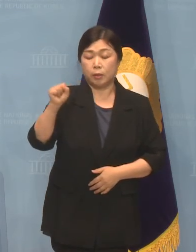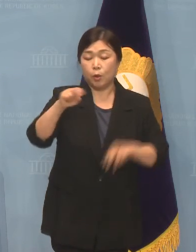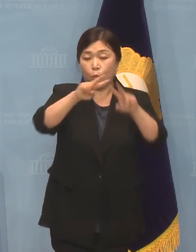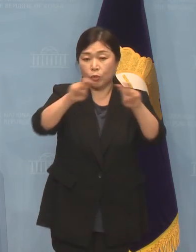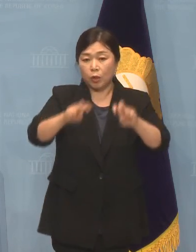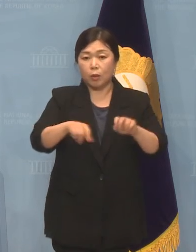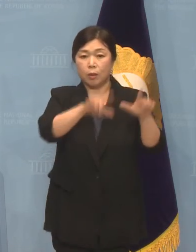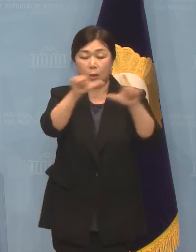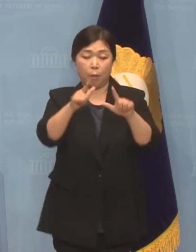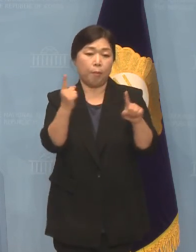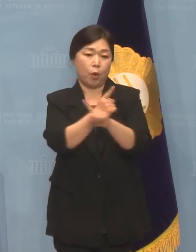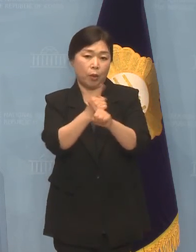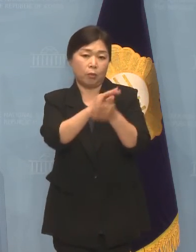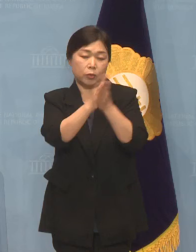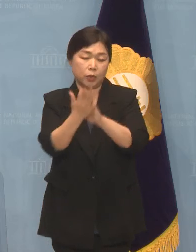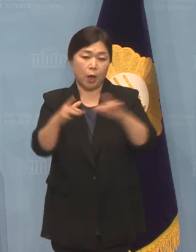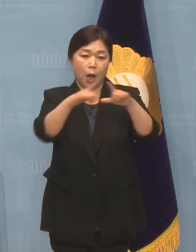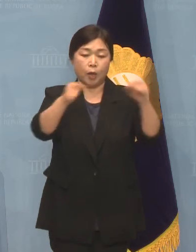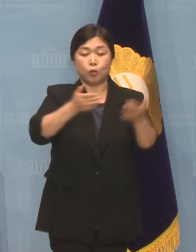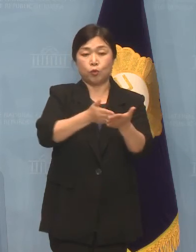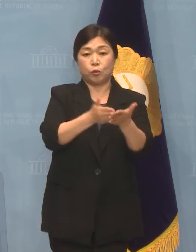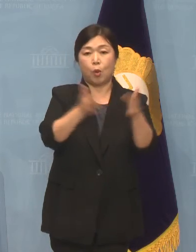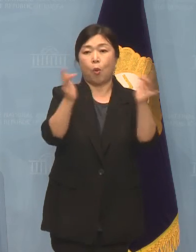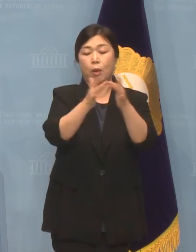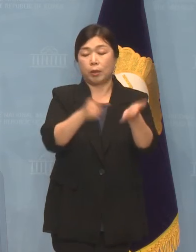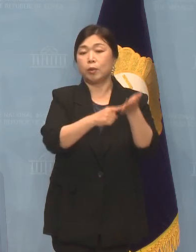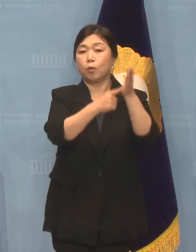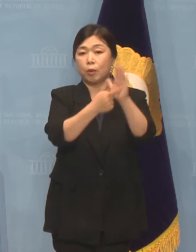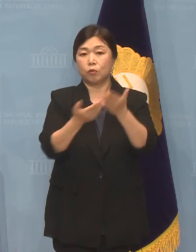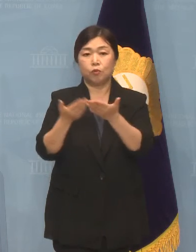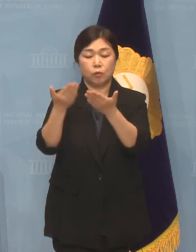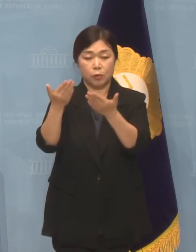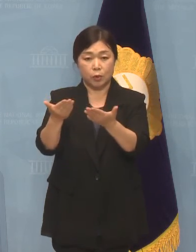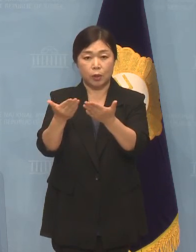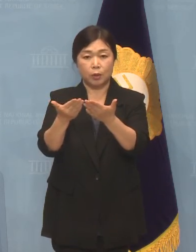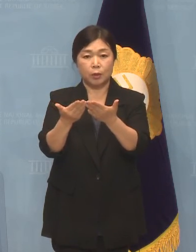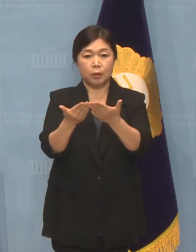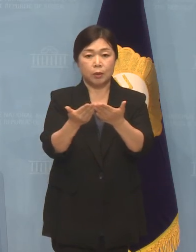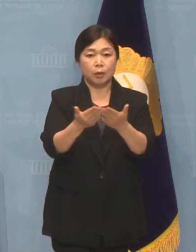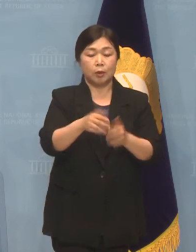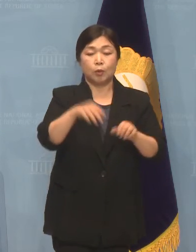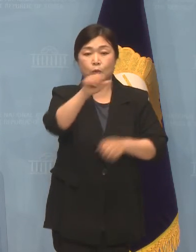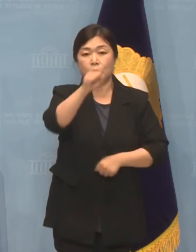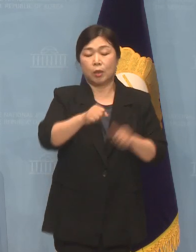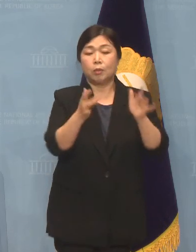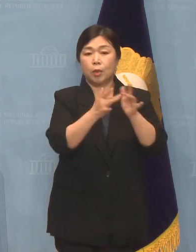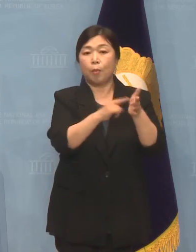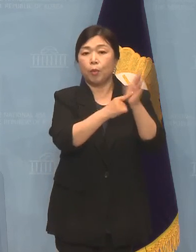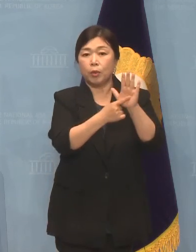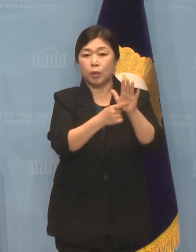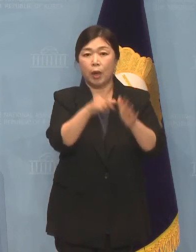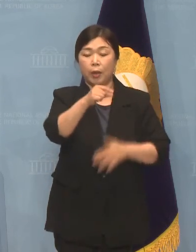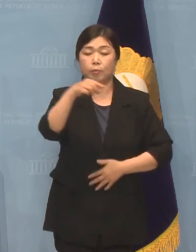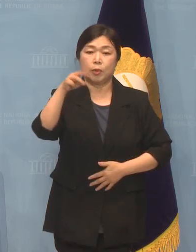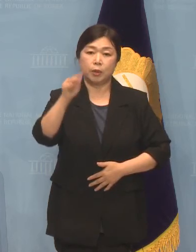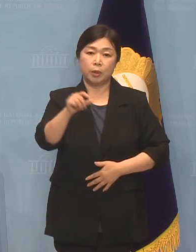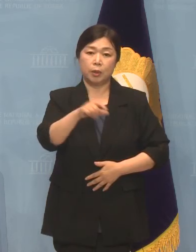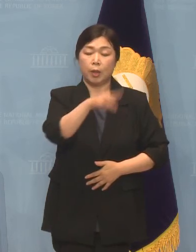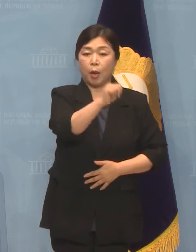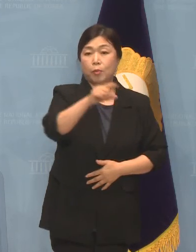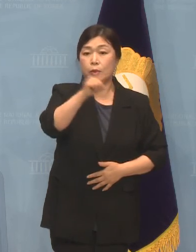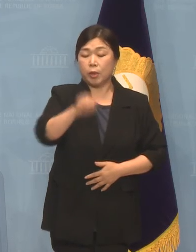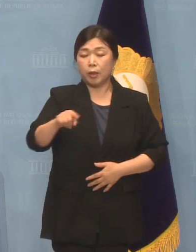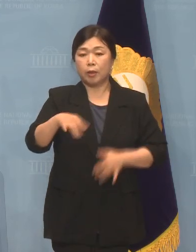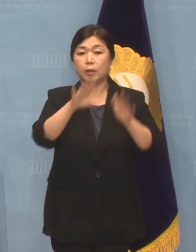이슈 변화를 카드 뉴스 형태로 온라인으로 제공하는 소셜 시그널 MZ세대